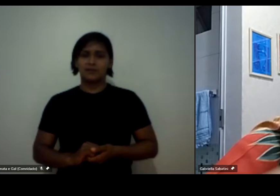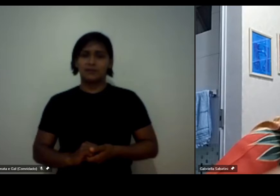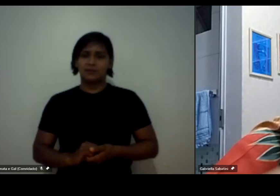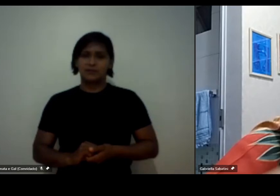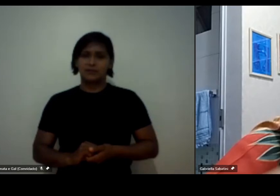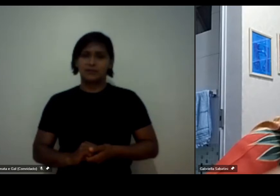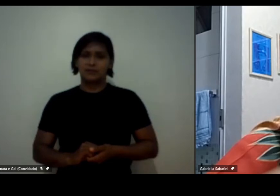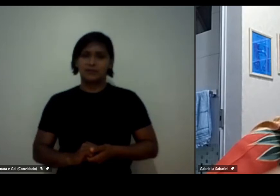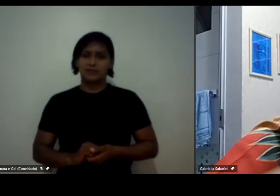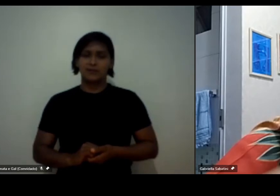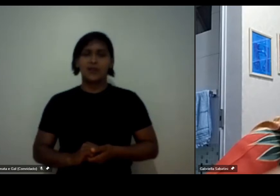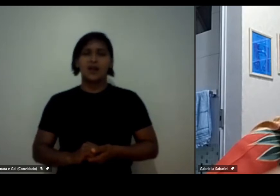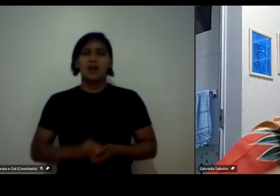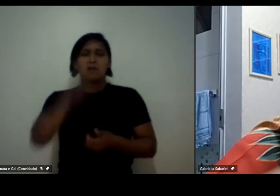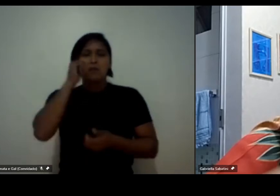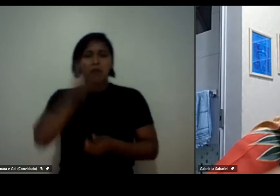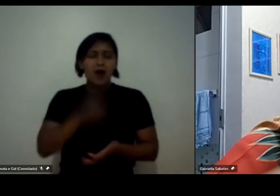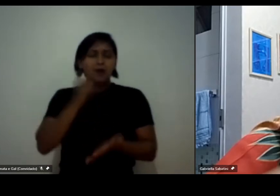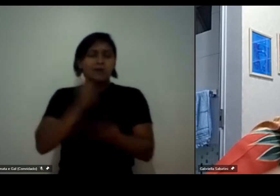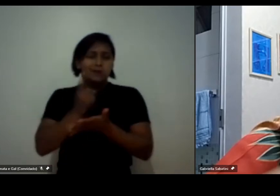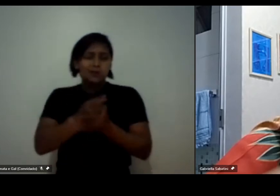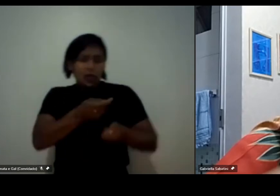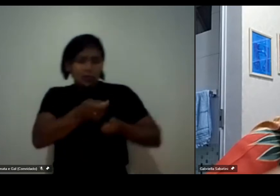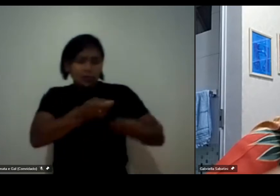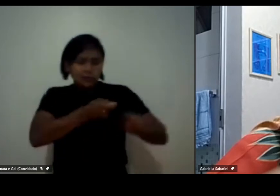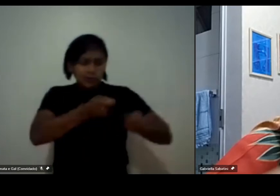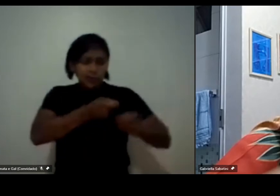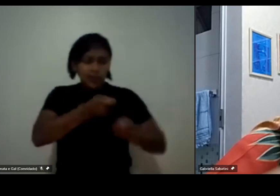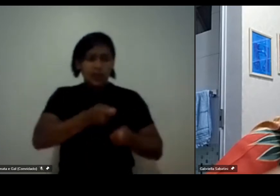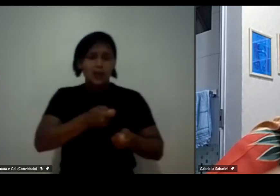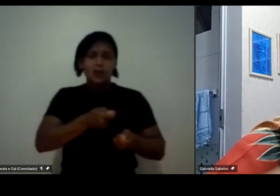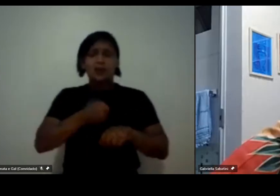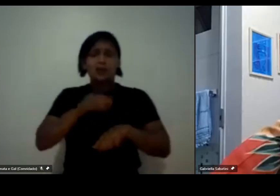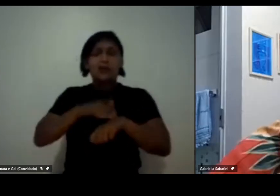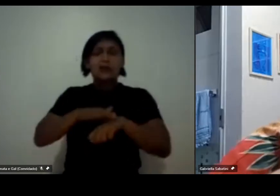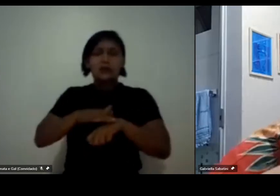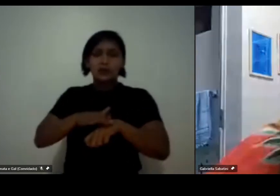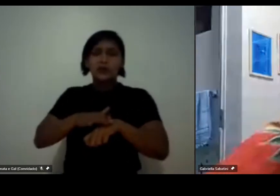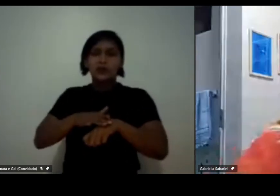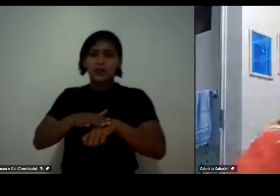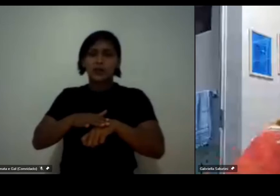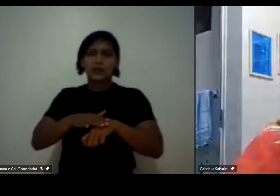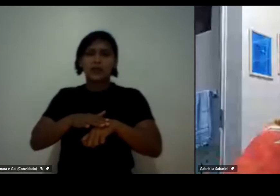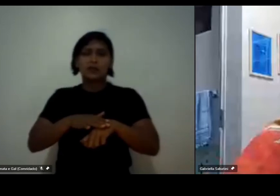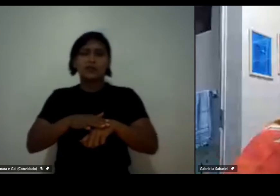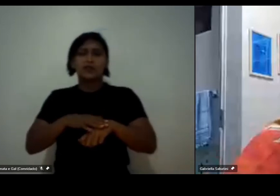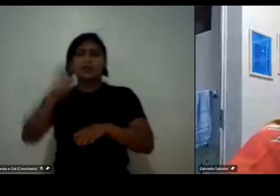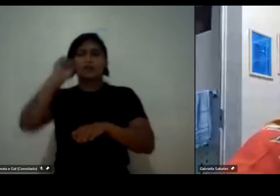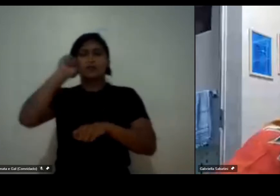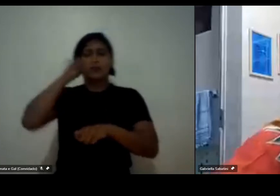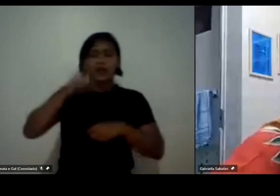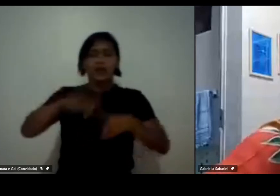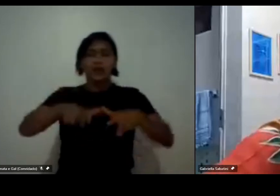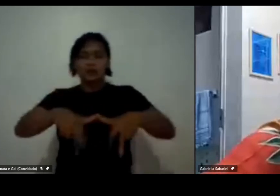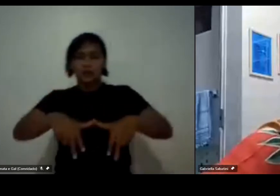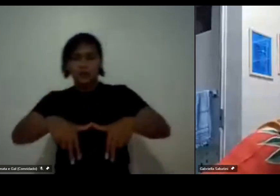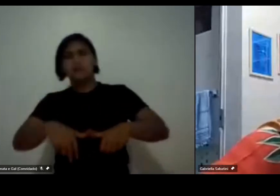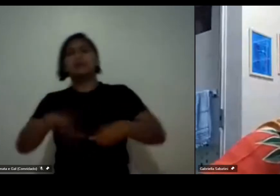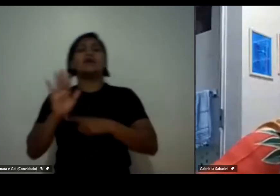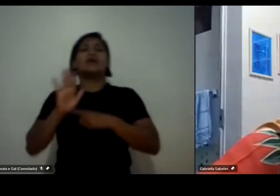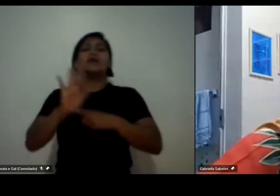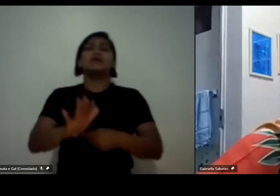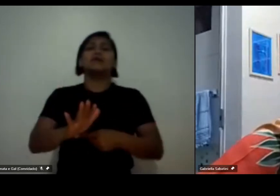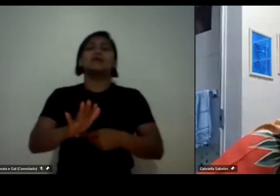já foram percebidas como patologia. Para que seja pela raça, orientação sexual, apresente uma